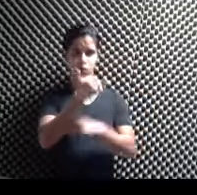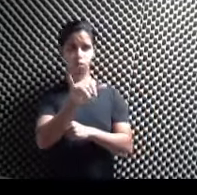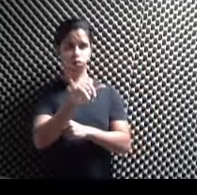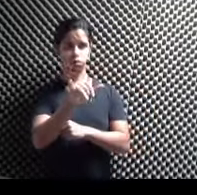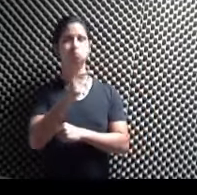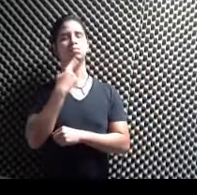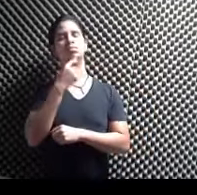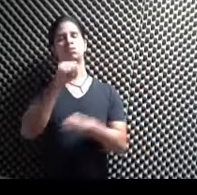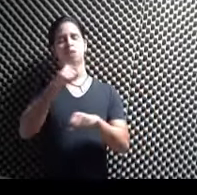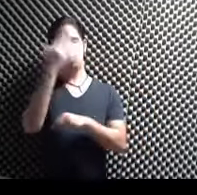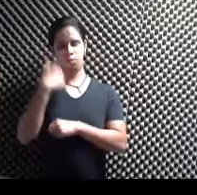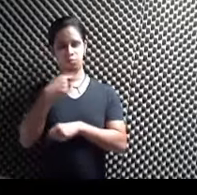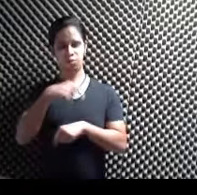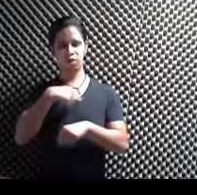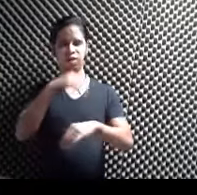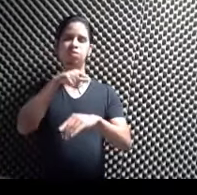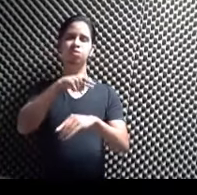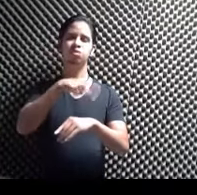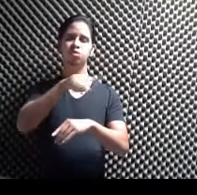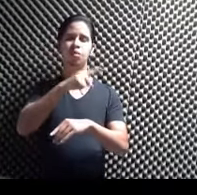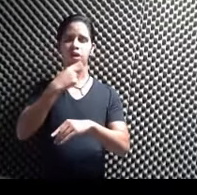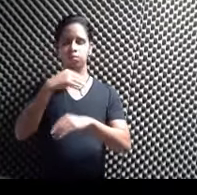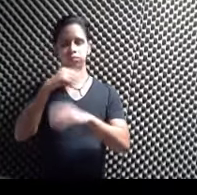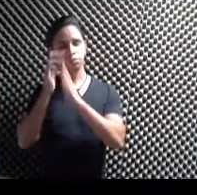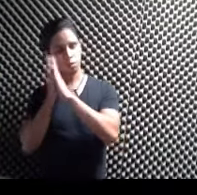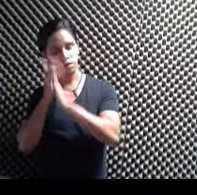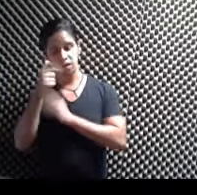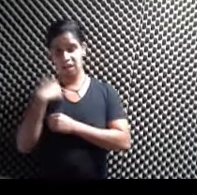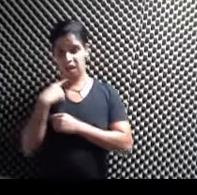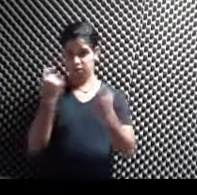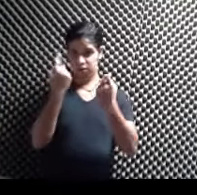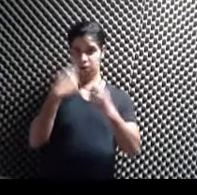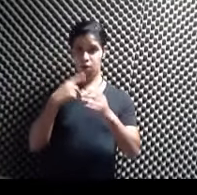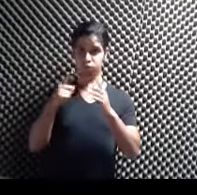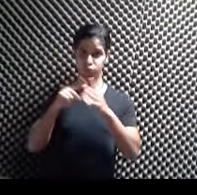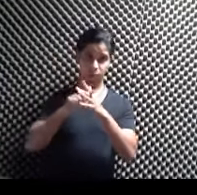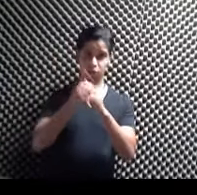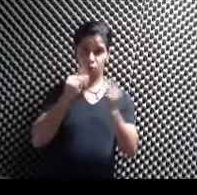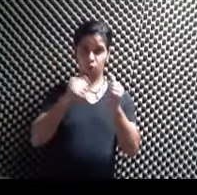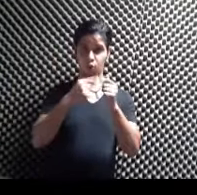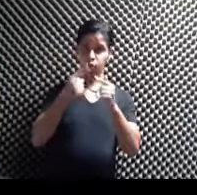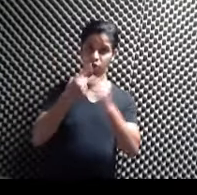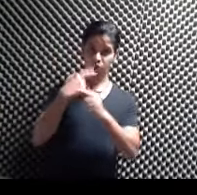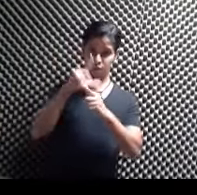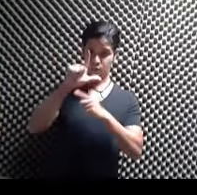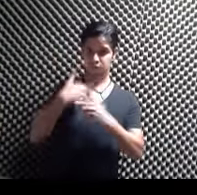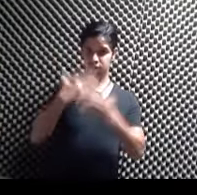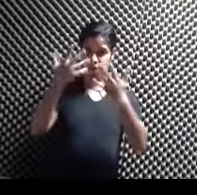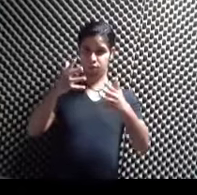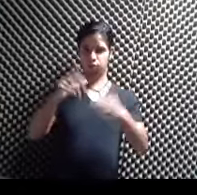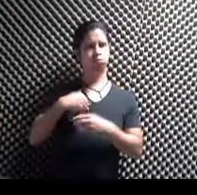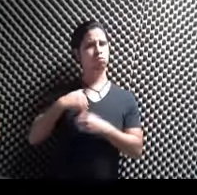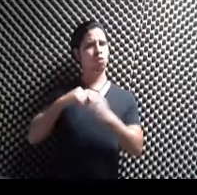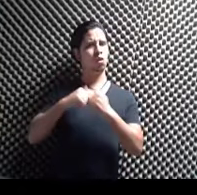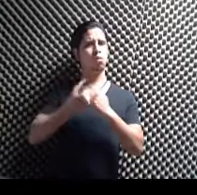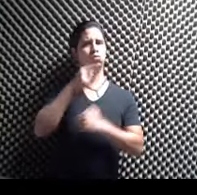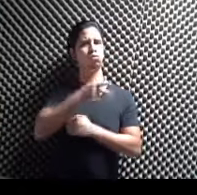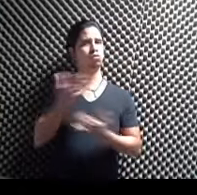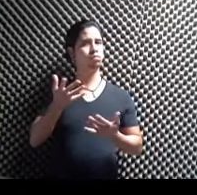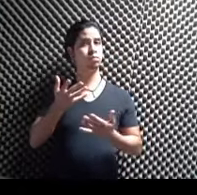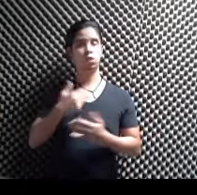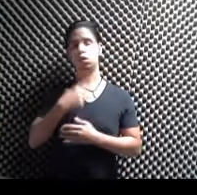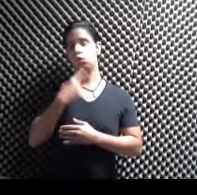dormir. Exacto. Realmente sí. La fiesta empezó después de que se acabó el... Cuéntame. No, pero la pasamos súper bien. Ah, ¿sí? La pasamos súper bien. ¿Cómo estuvo eso?